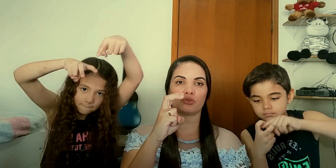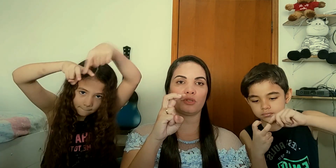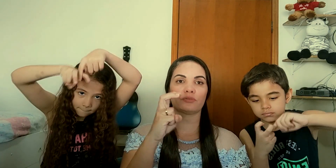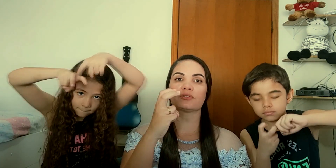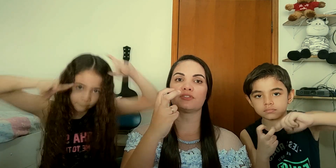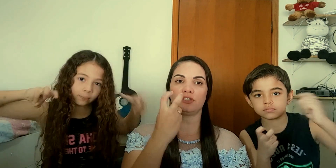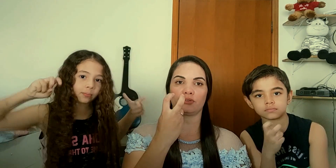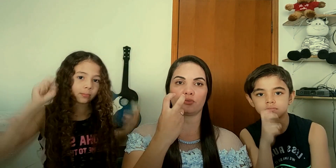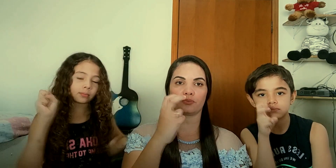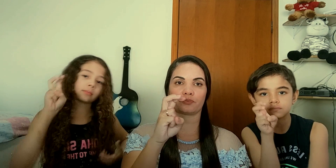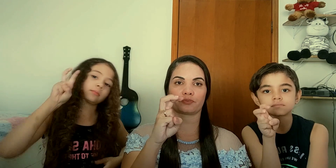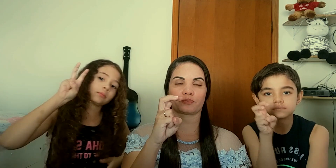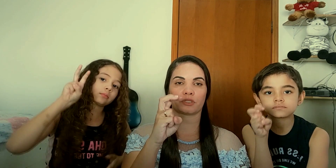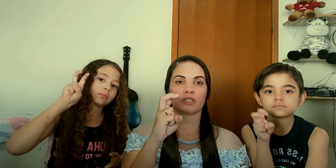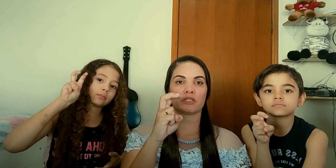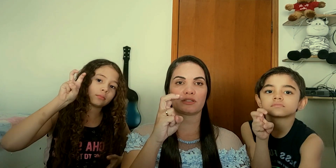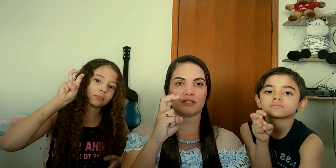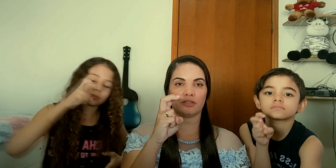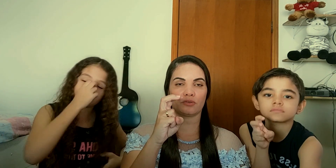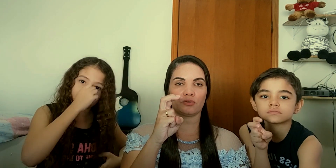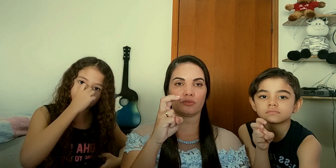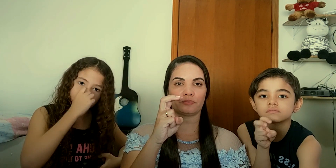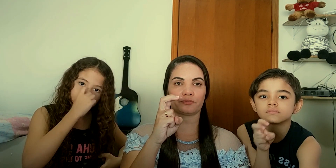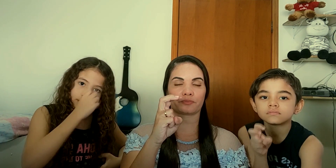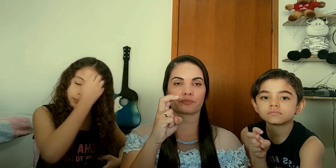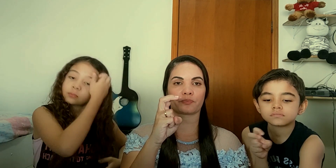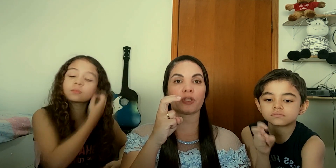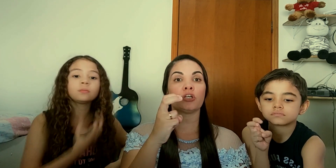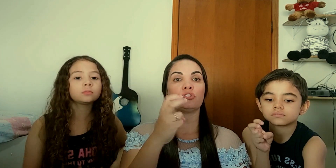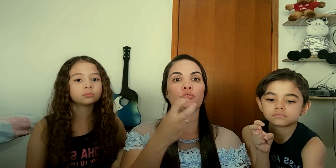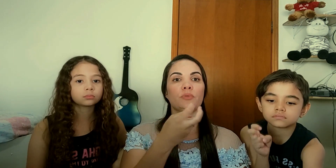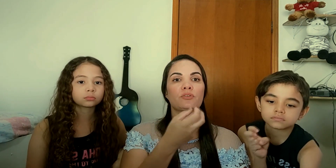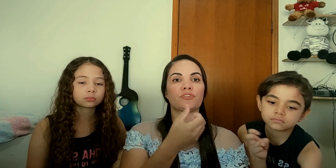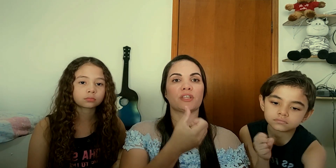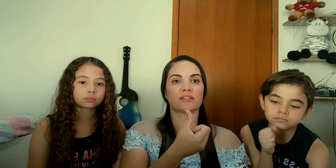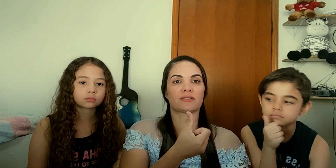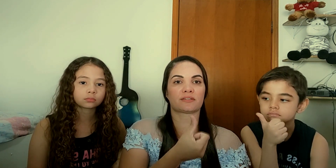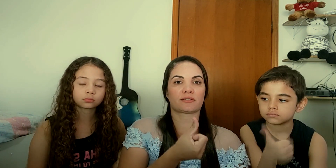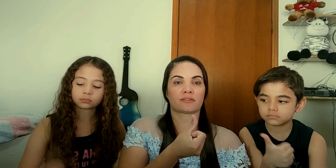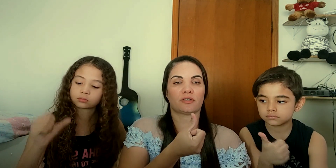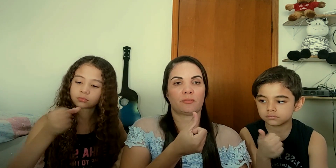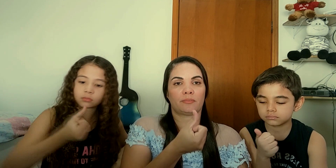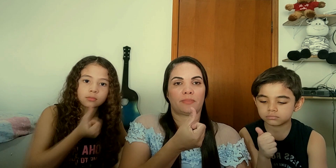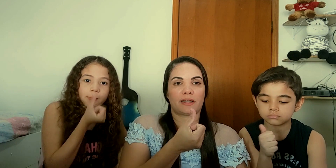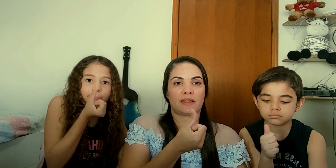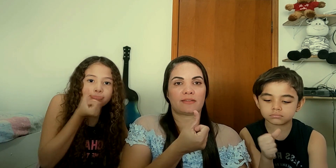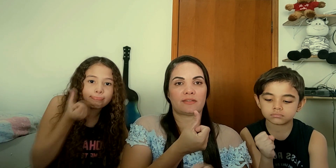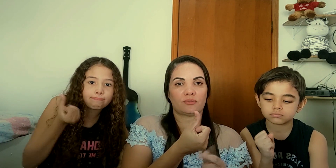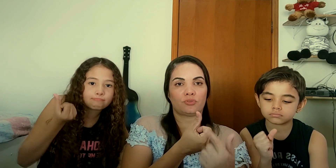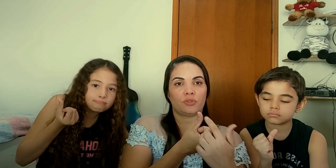número cinco. Cinco. Número seis. Ó. Parece o número